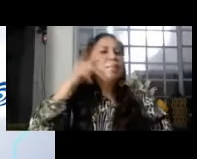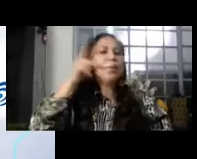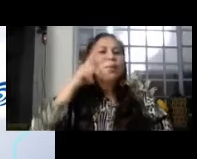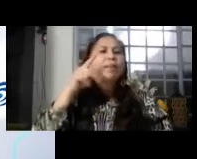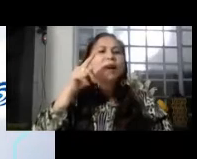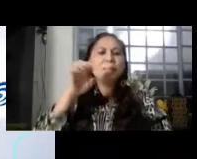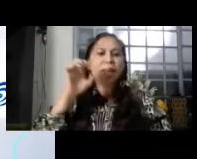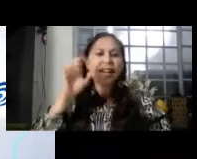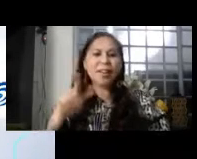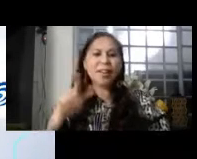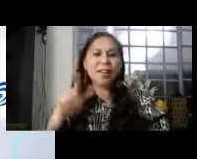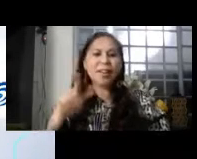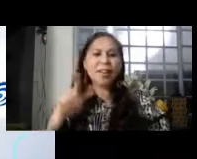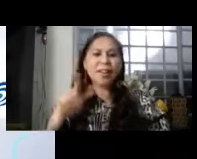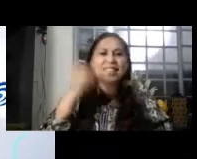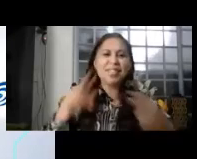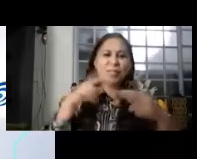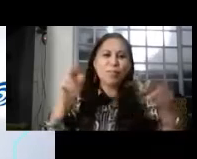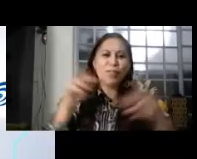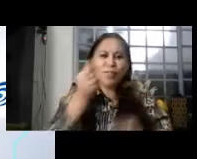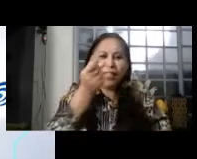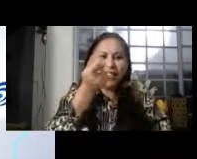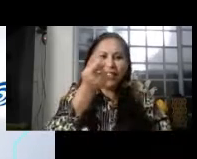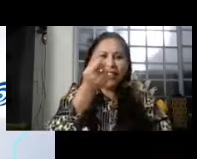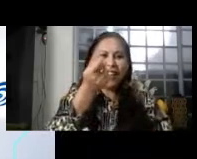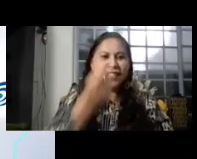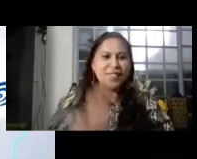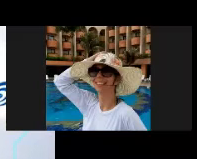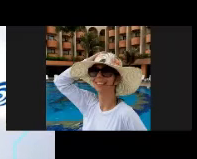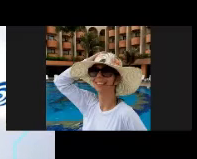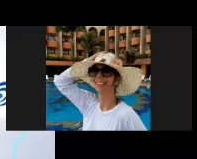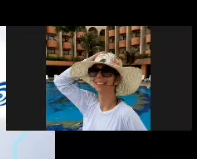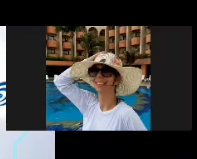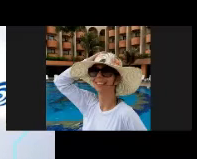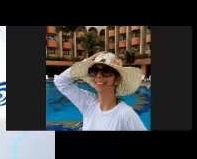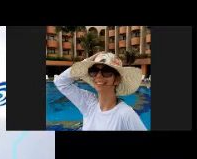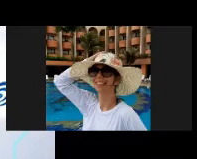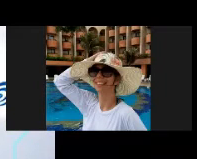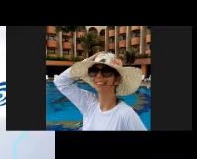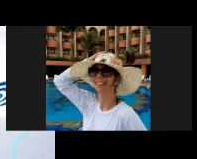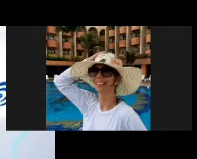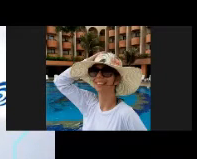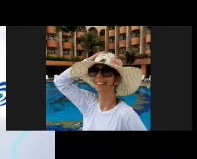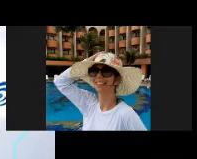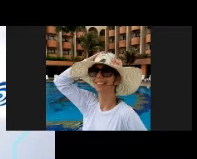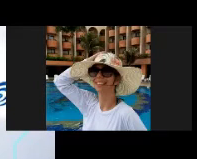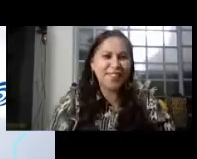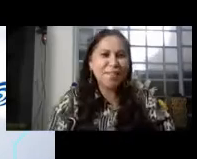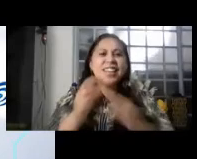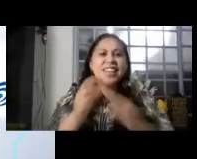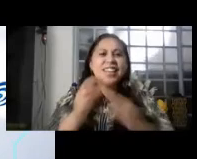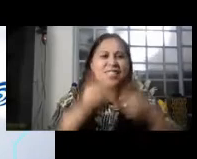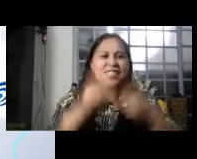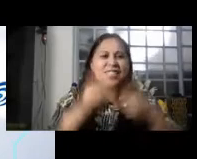Ah, da ou de professora. Pernambuco, a gente deu um presente no dia do professor em cash, mas foi bom.